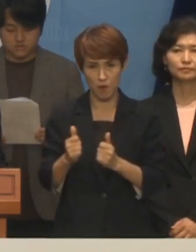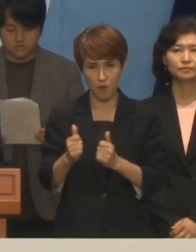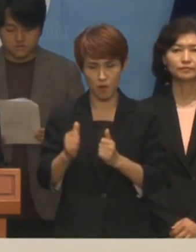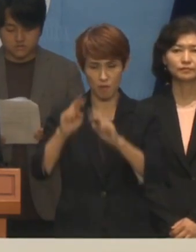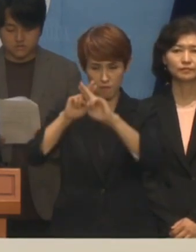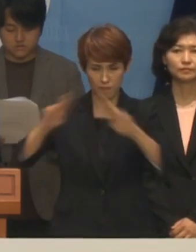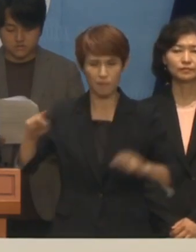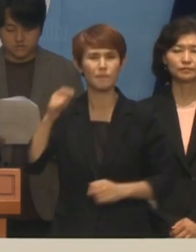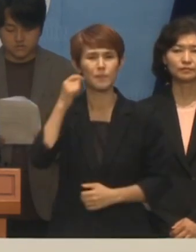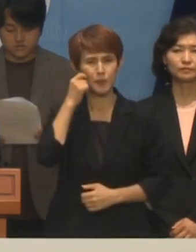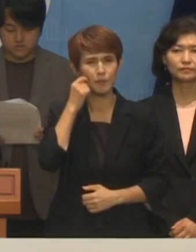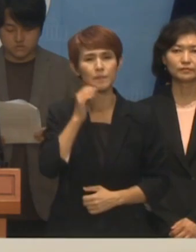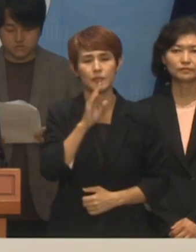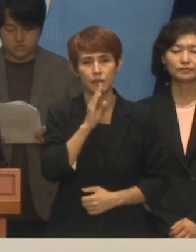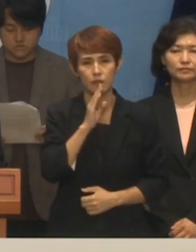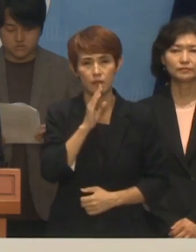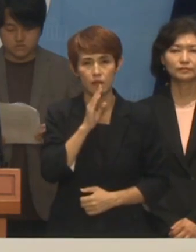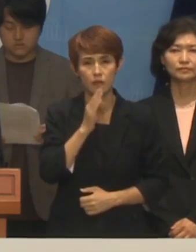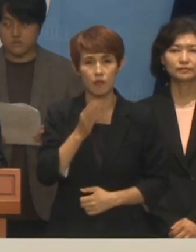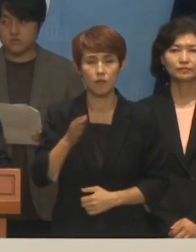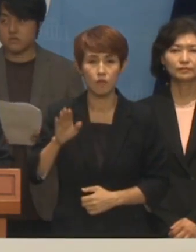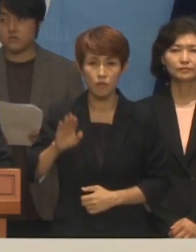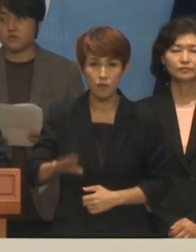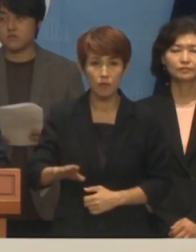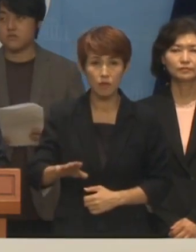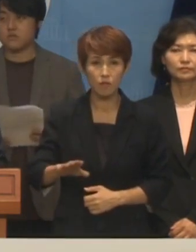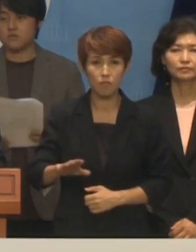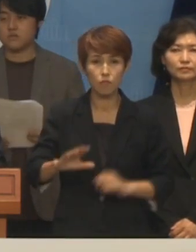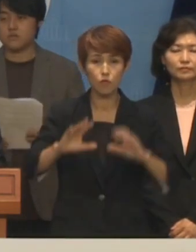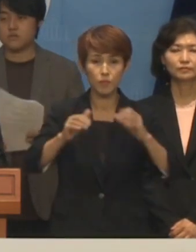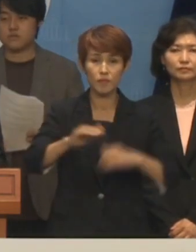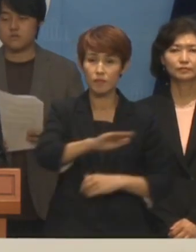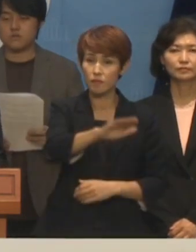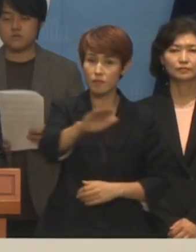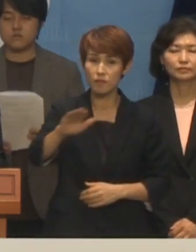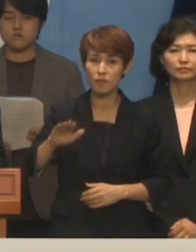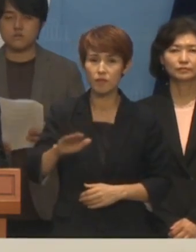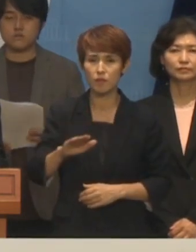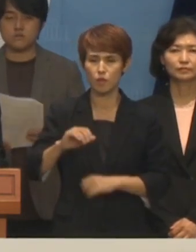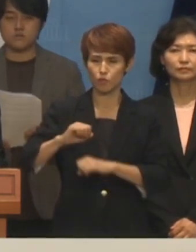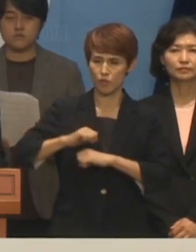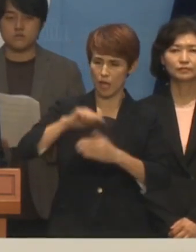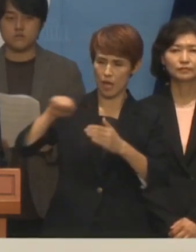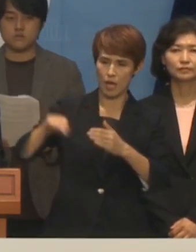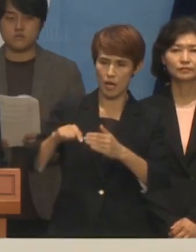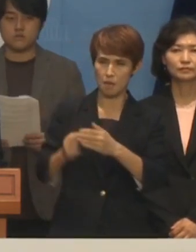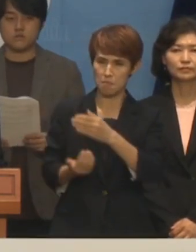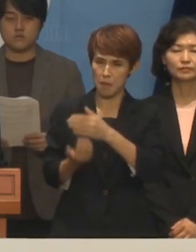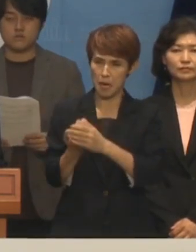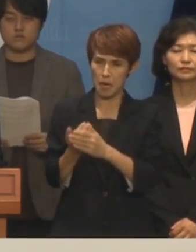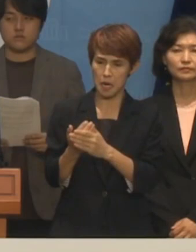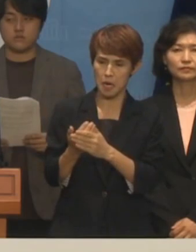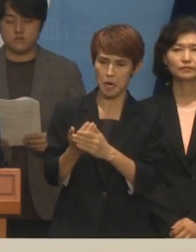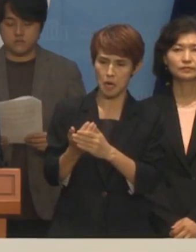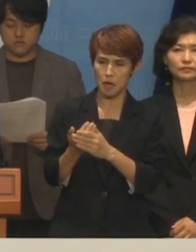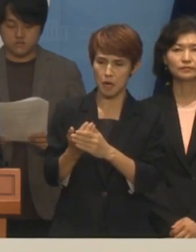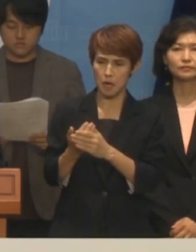폐지하지는 못했지만 국민들 사이에 뿌리 깊이 자리 잡은 군대 내의 사건 수습에 대한